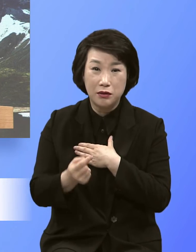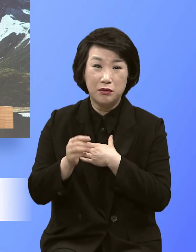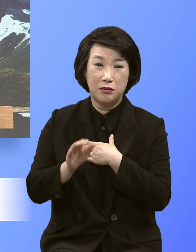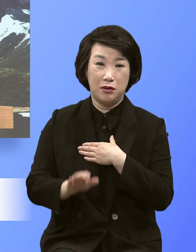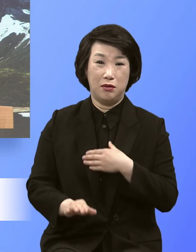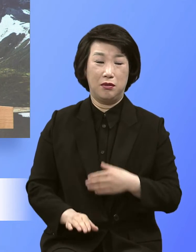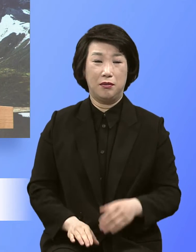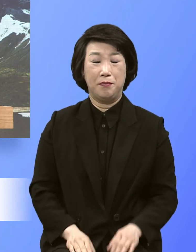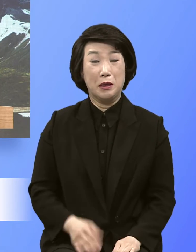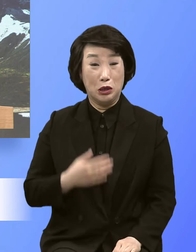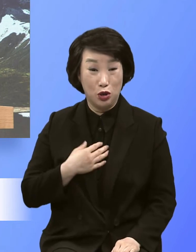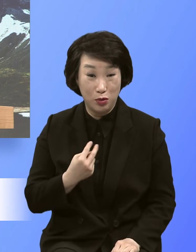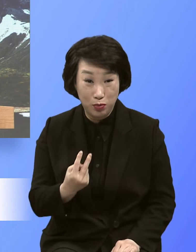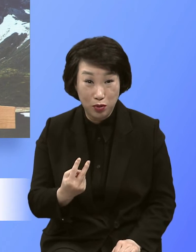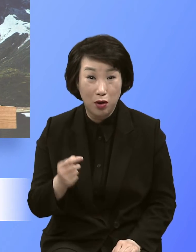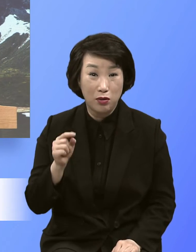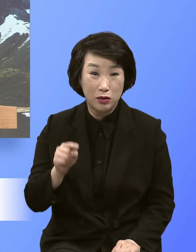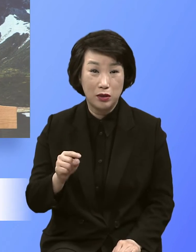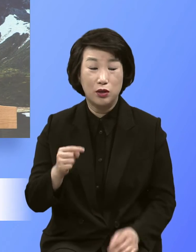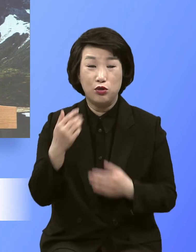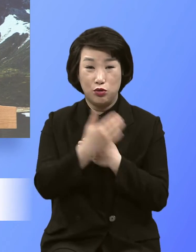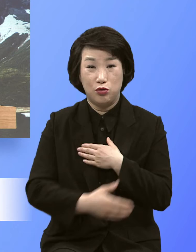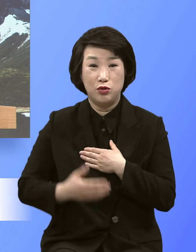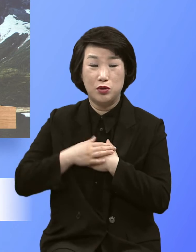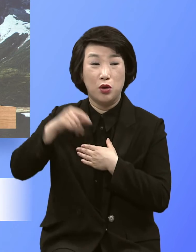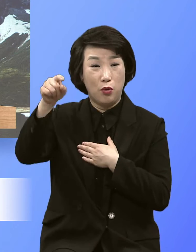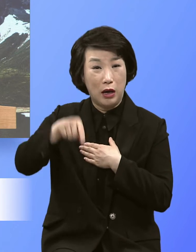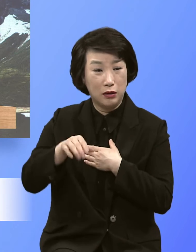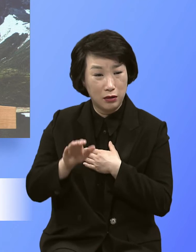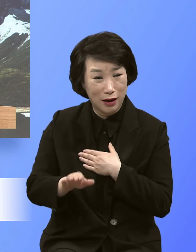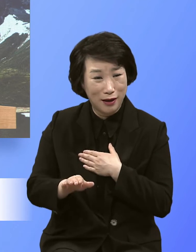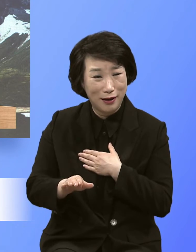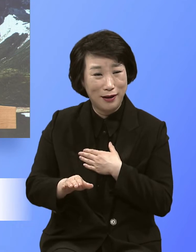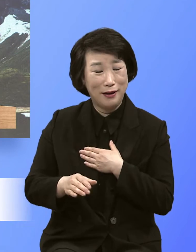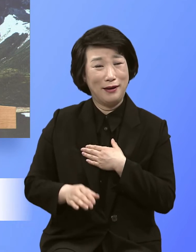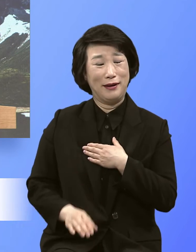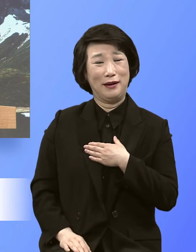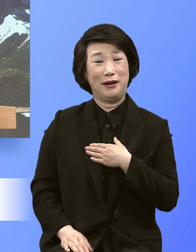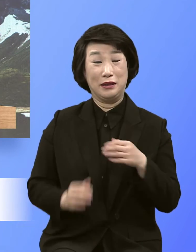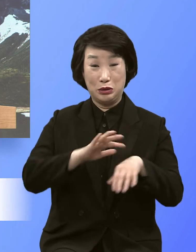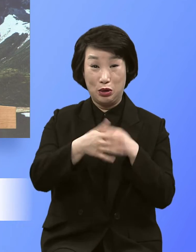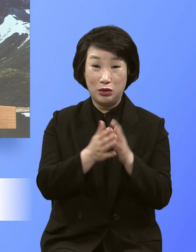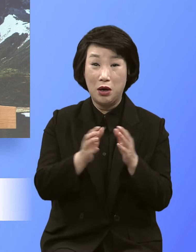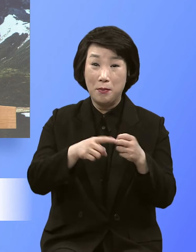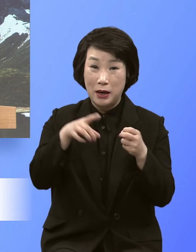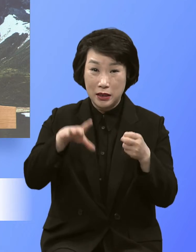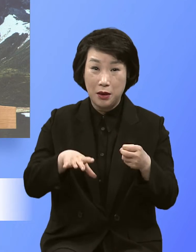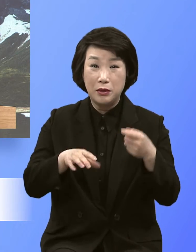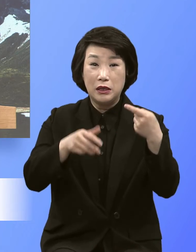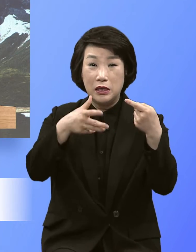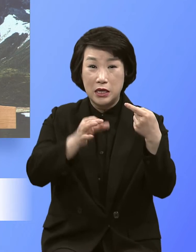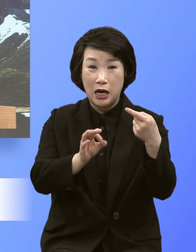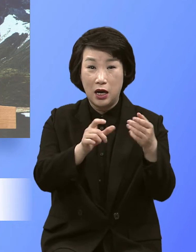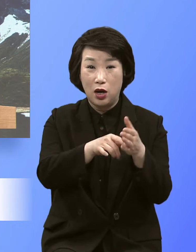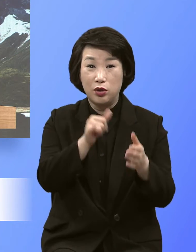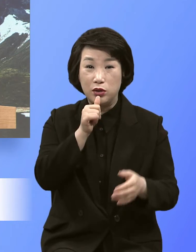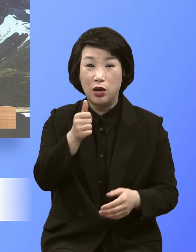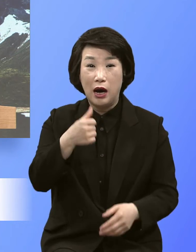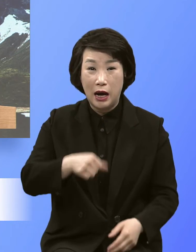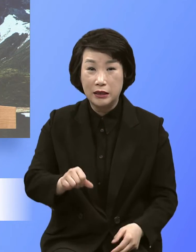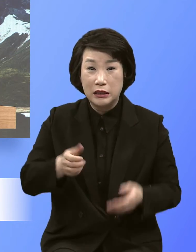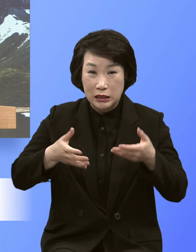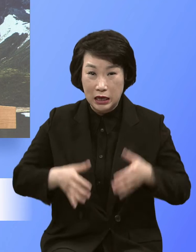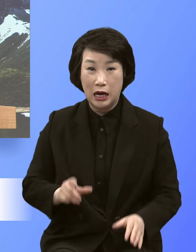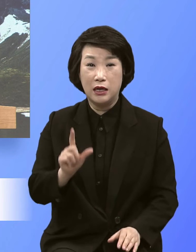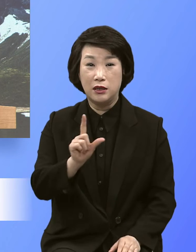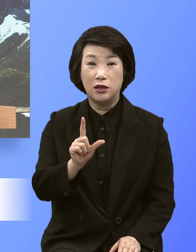육체를 입고 고의적으로 육신 입고 왔다는 것. 그래서 마태복음 1장에 아들을